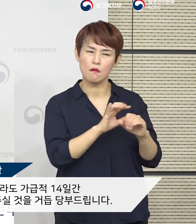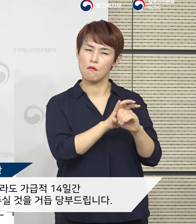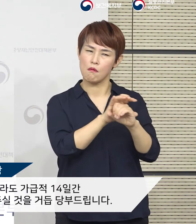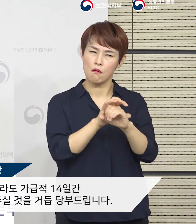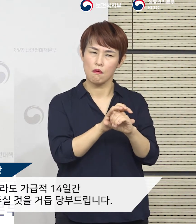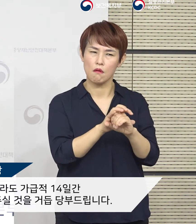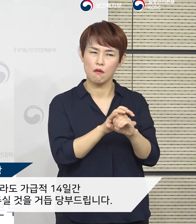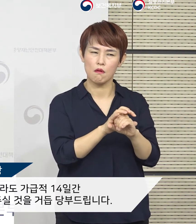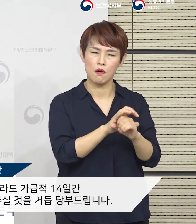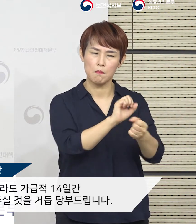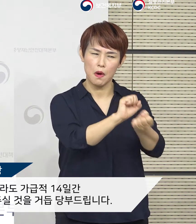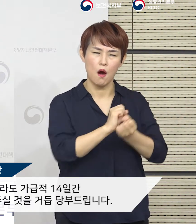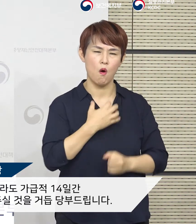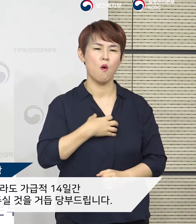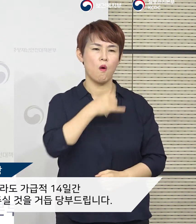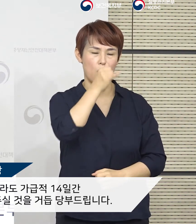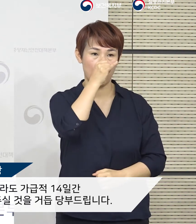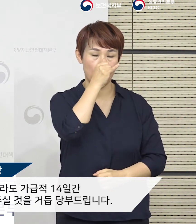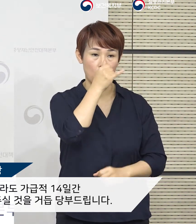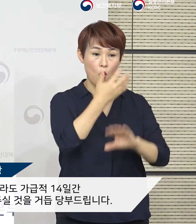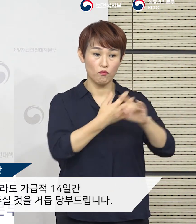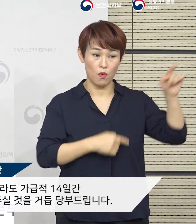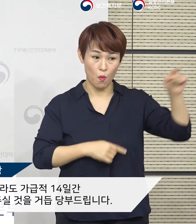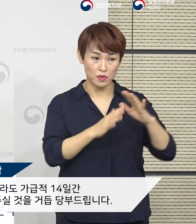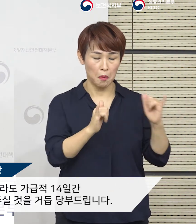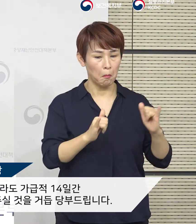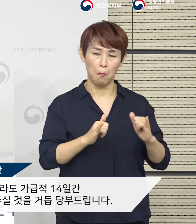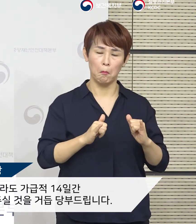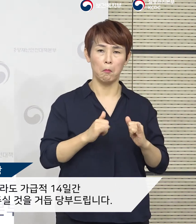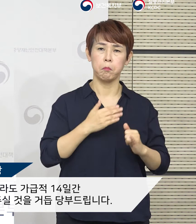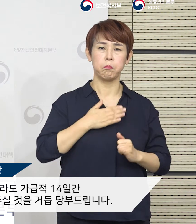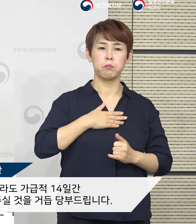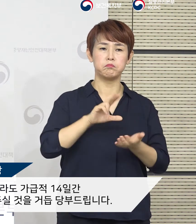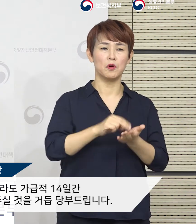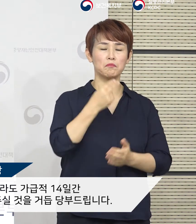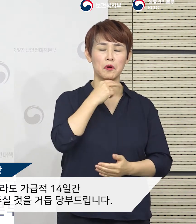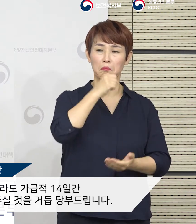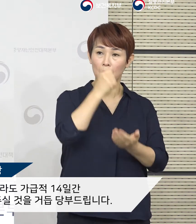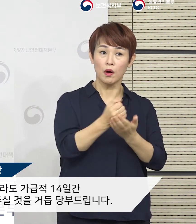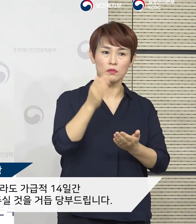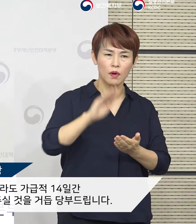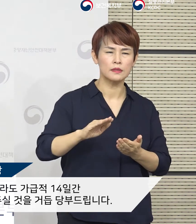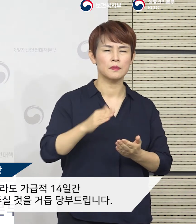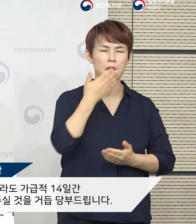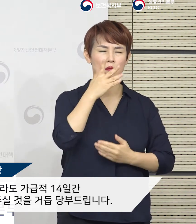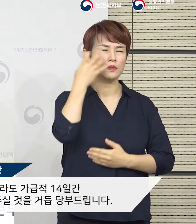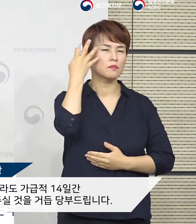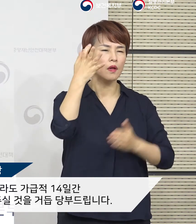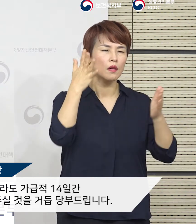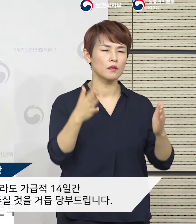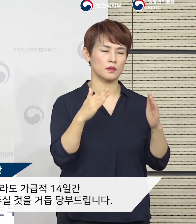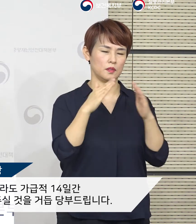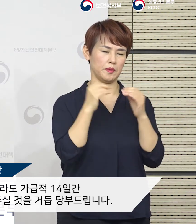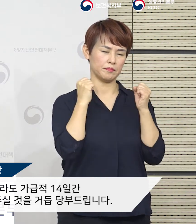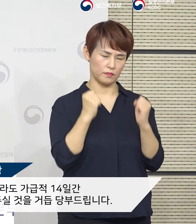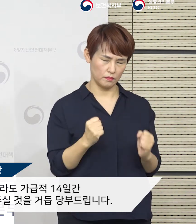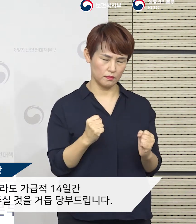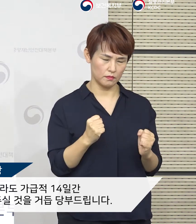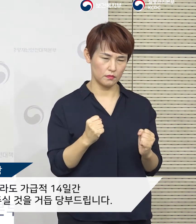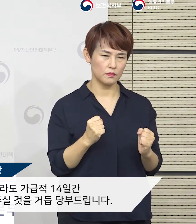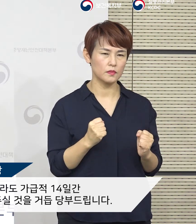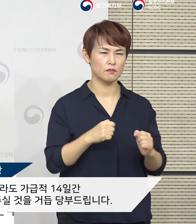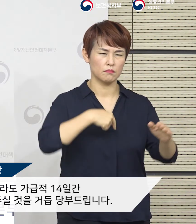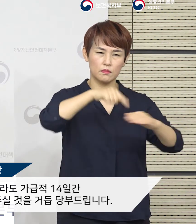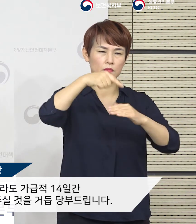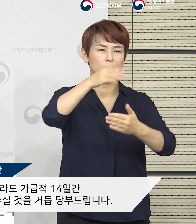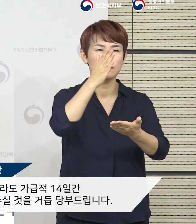있습니다. 외국에서 들어오시는 분들은 증상이 없다 하더라도 가급적 14일간 자택에 머물며 상태를 살피고 외출을